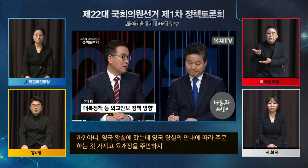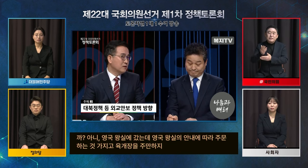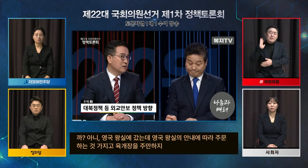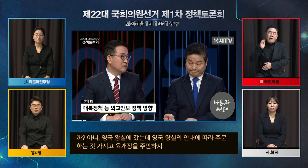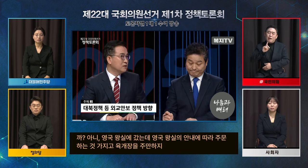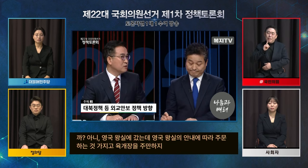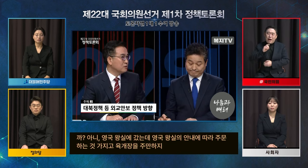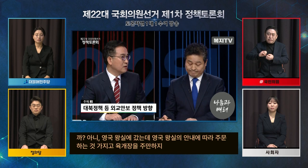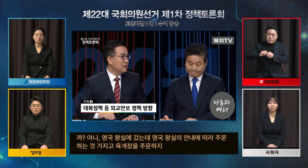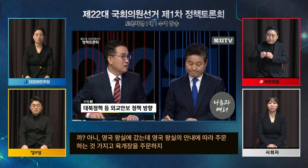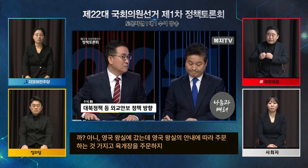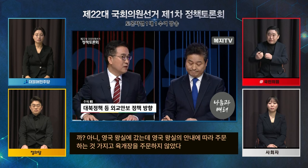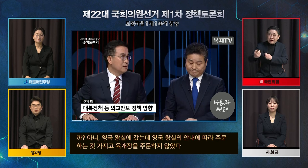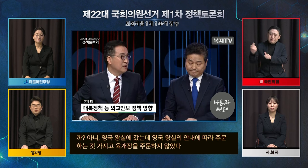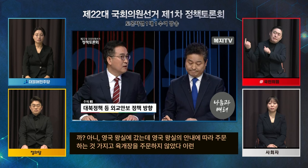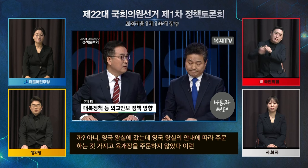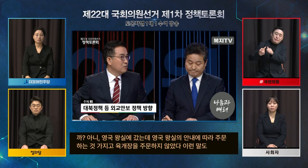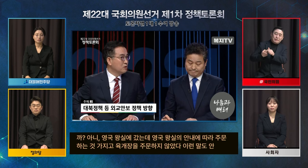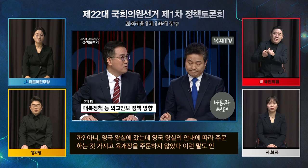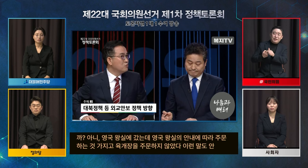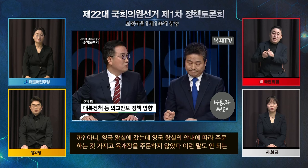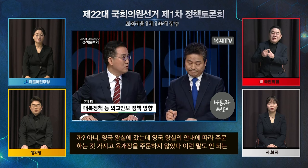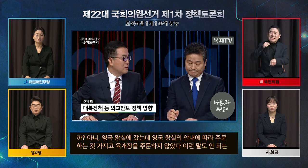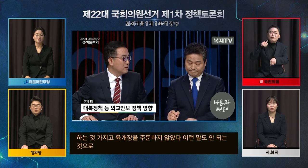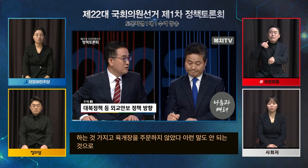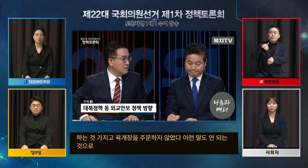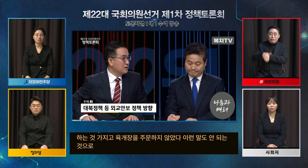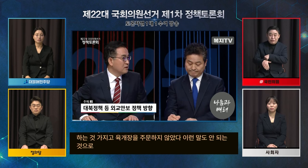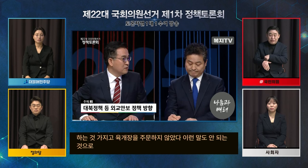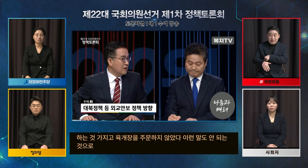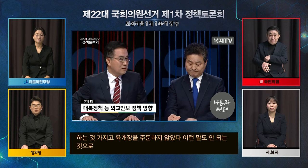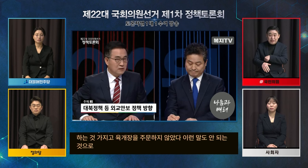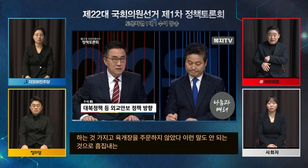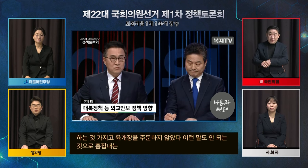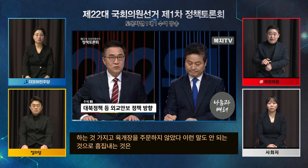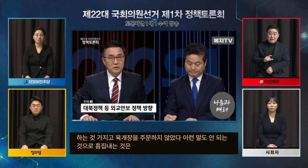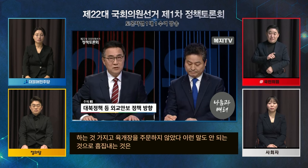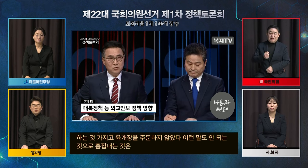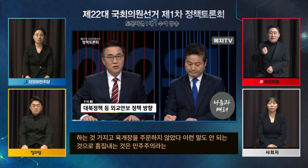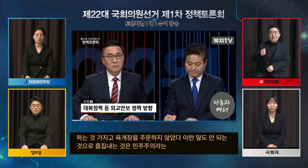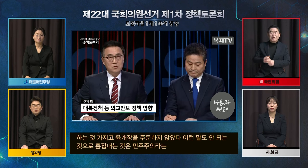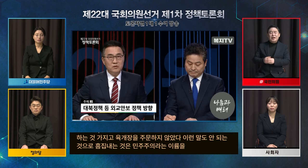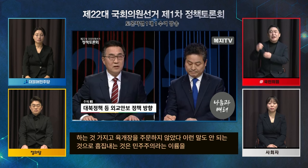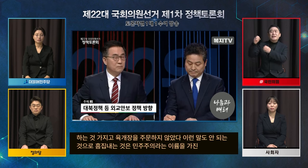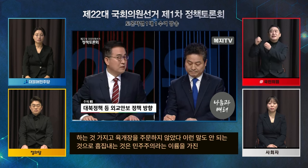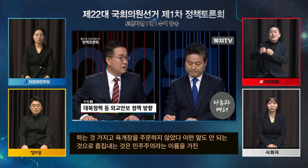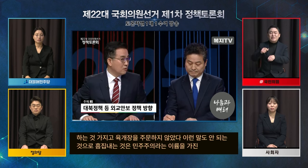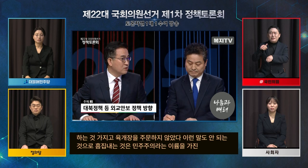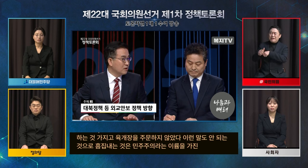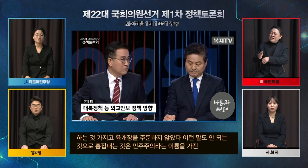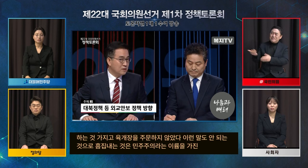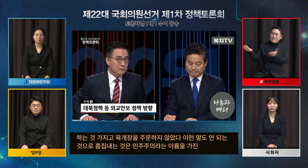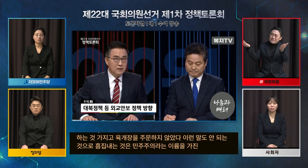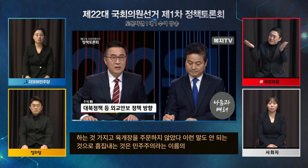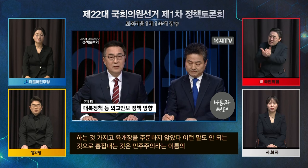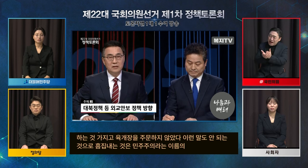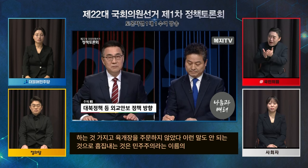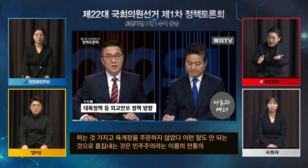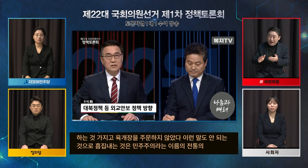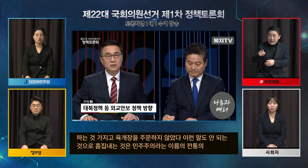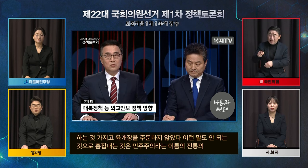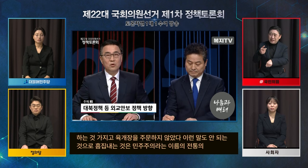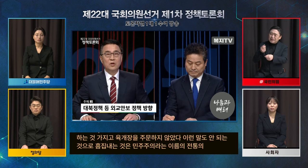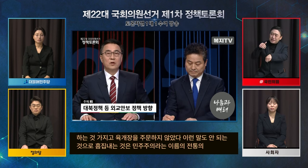험집을 내고 하는 이런 식으로는 정말 우리 민주주의이라는 이름을 가진 우리 전통의 민주당에 걸맞지 않다고 생각합니다. 제발